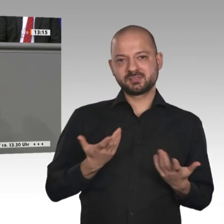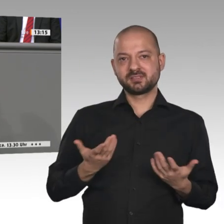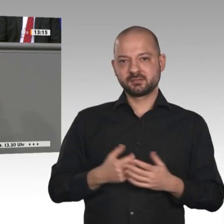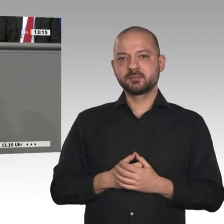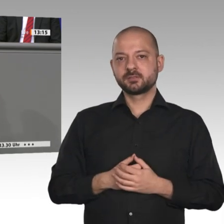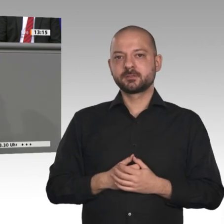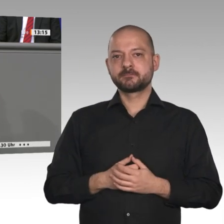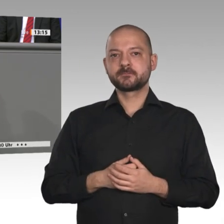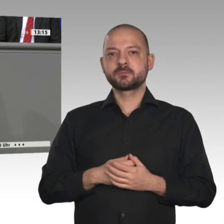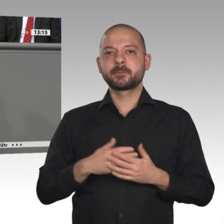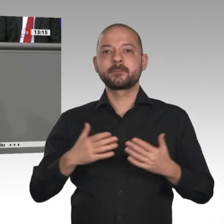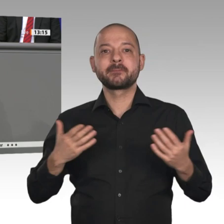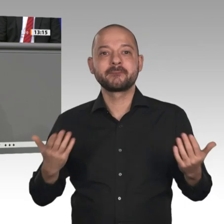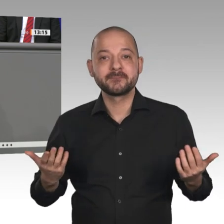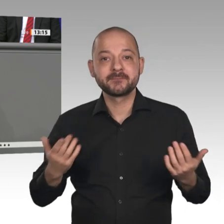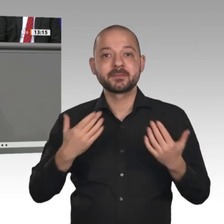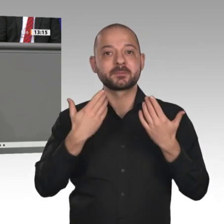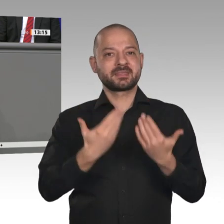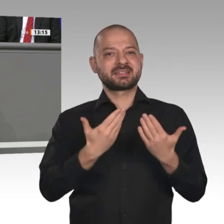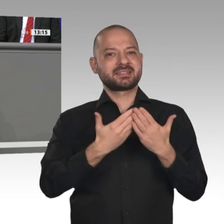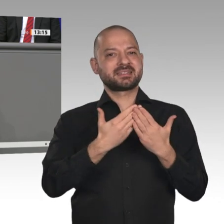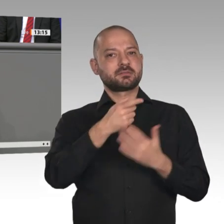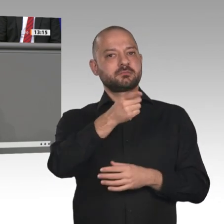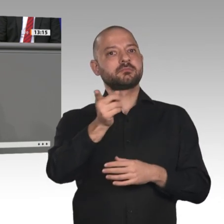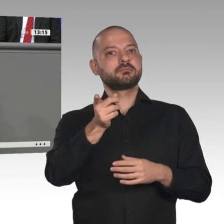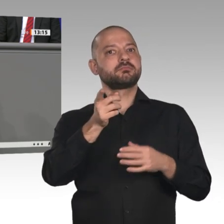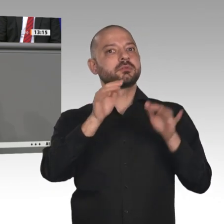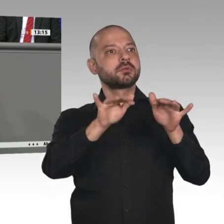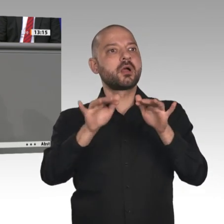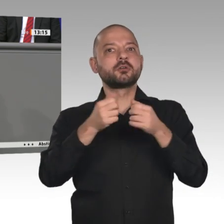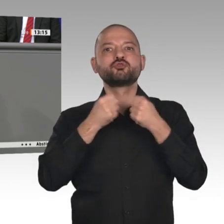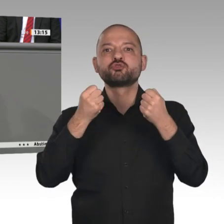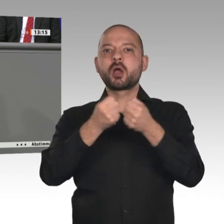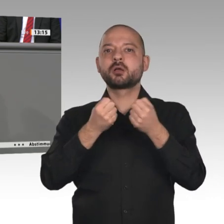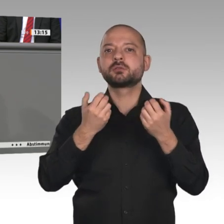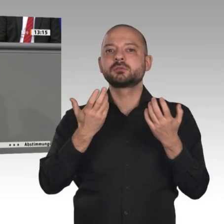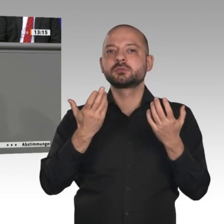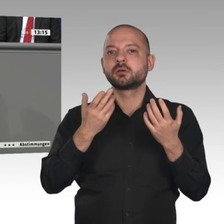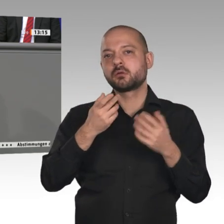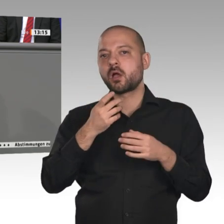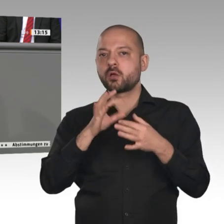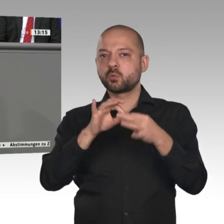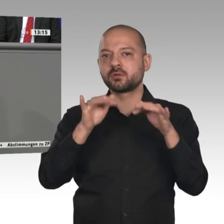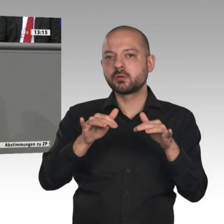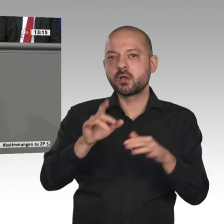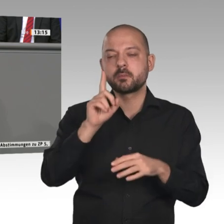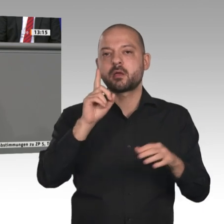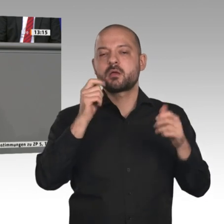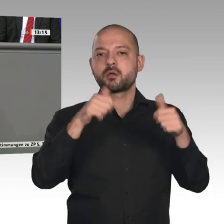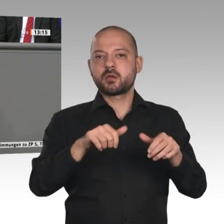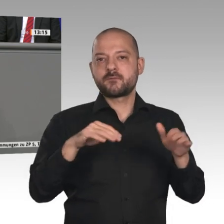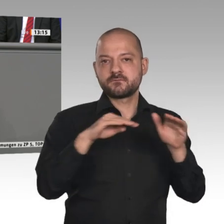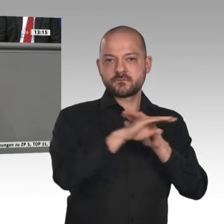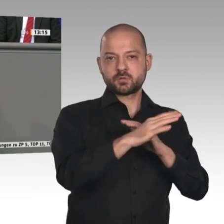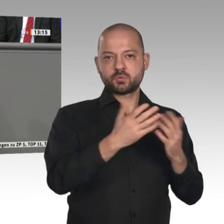konnte. Oder ein, finde ich, noch besonderes Beispiel ist, wenn die Eltern nicht miteinander verheiratet waren